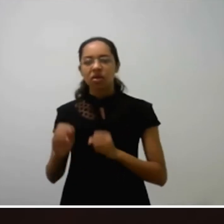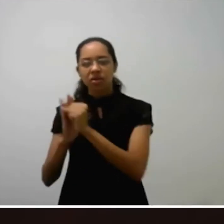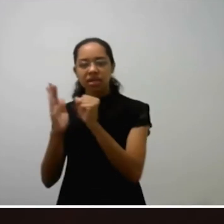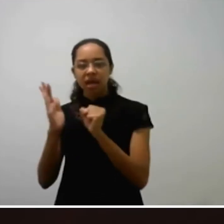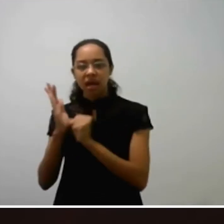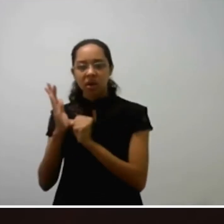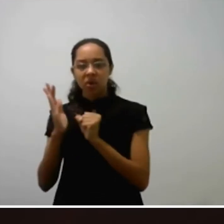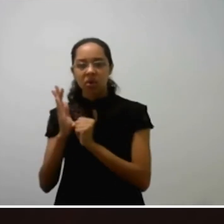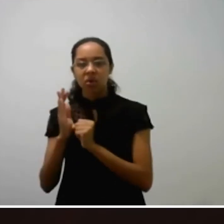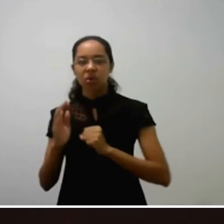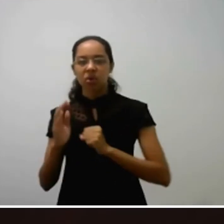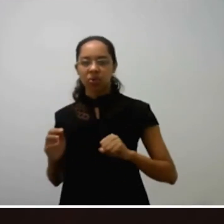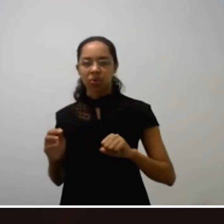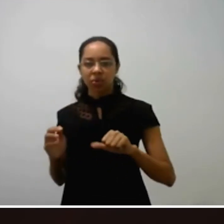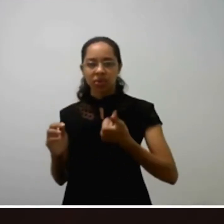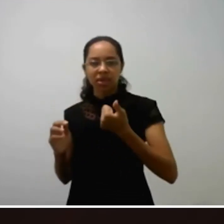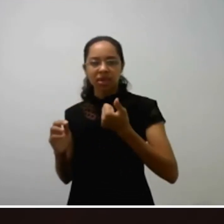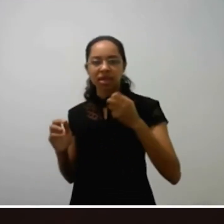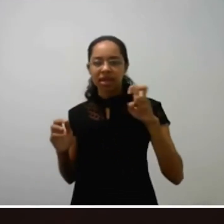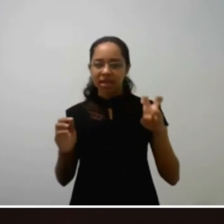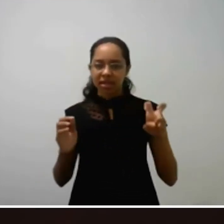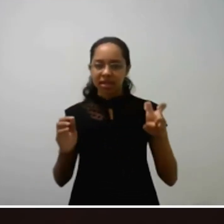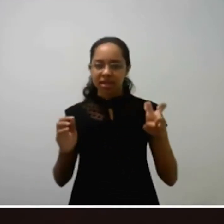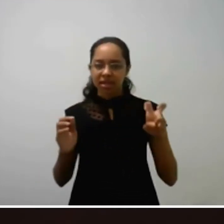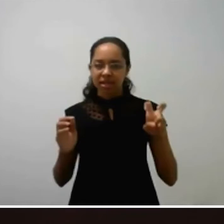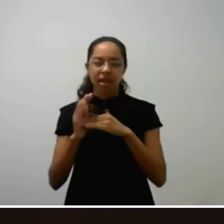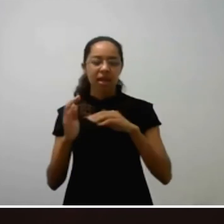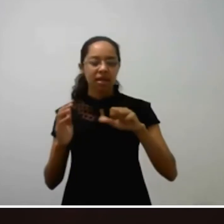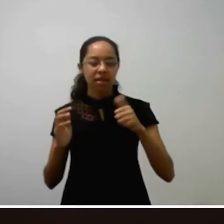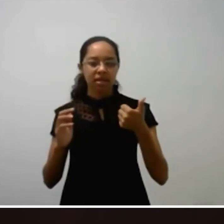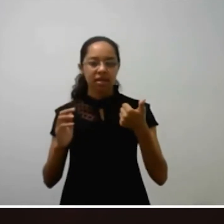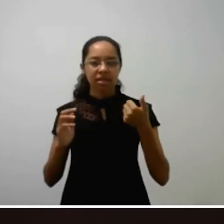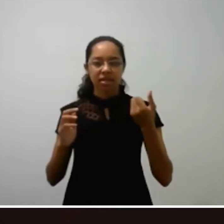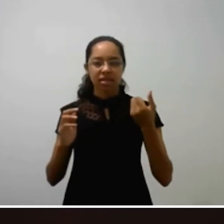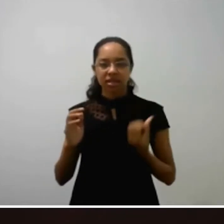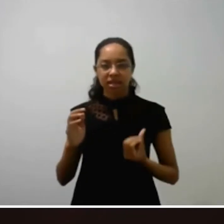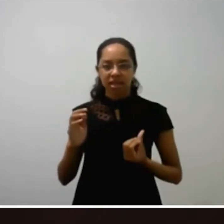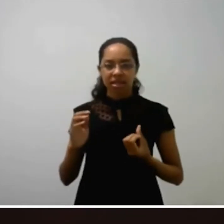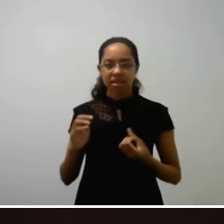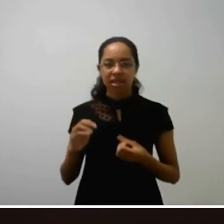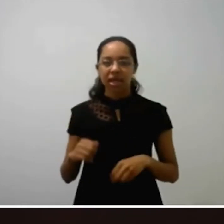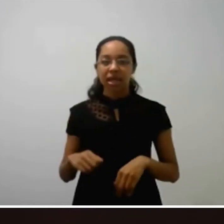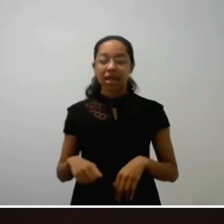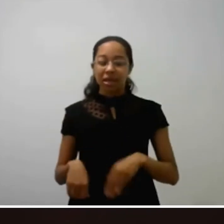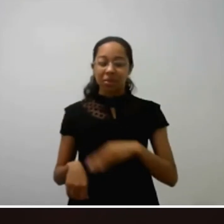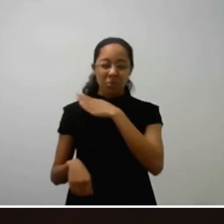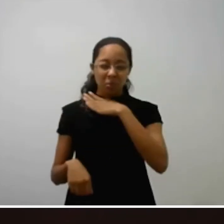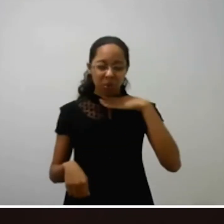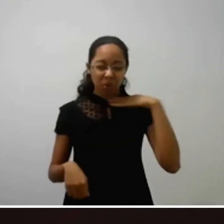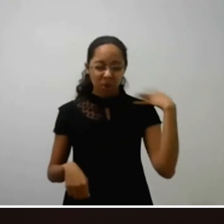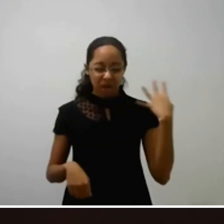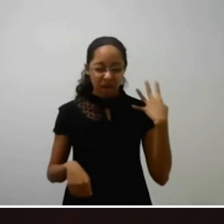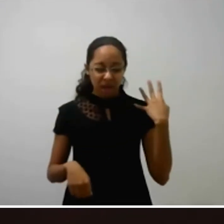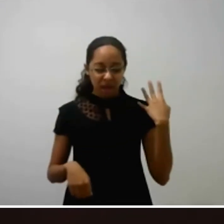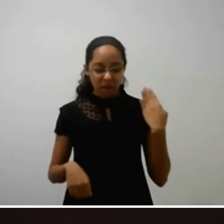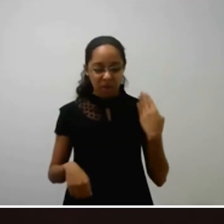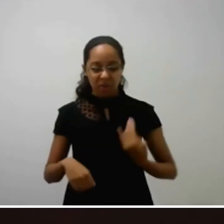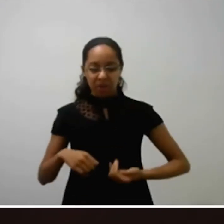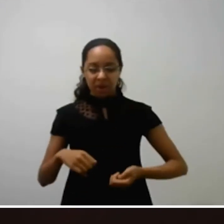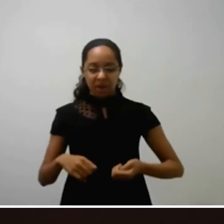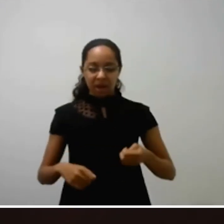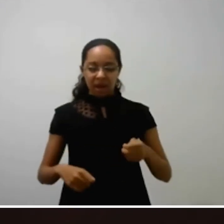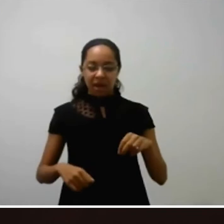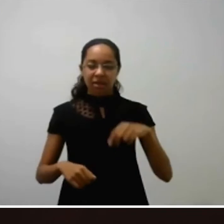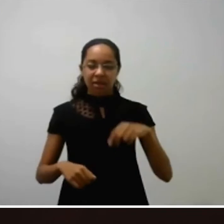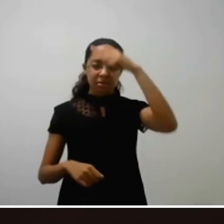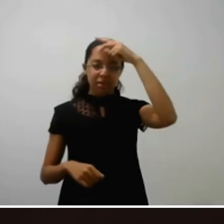em 1415 por causa disso, queimado vivo, cantando um hino, um cântico.